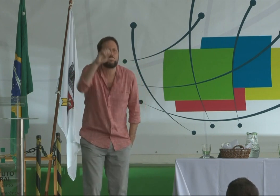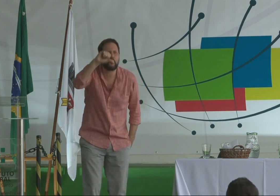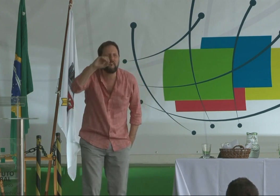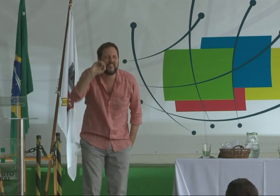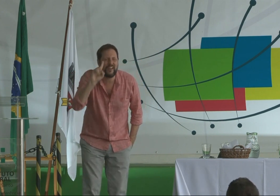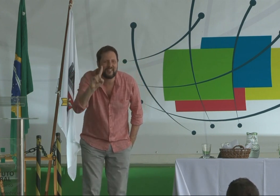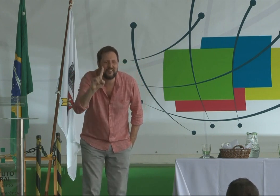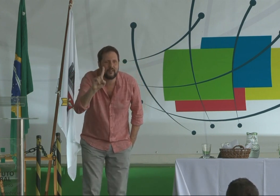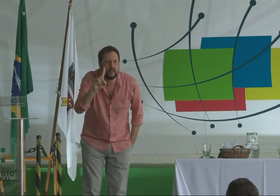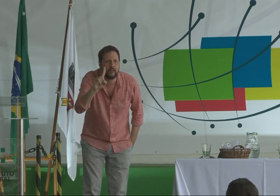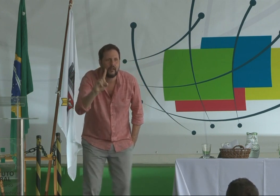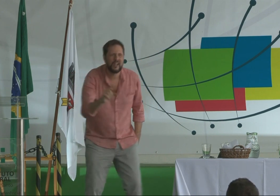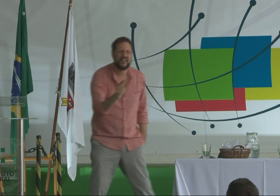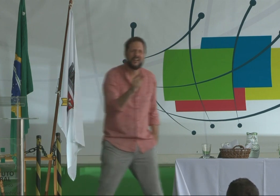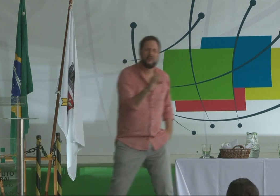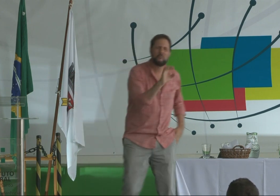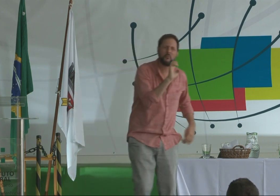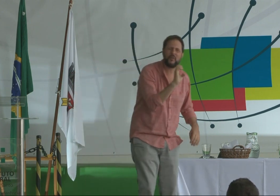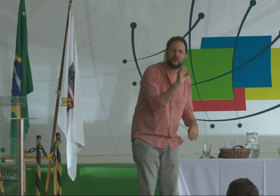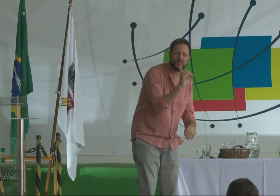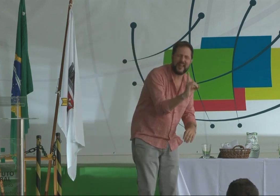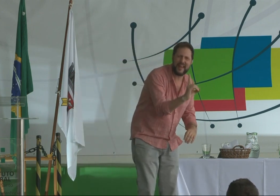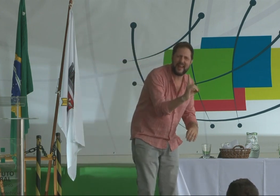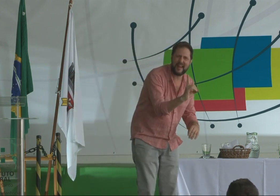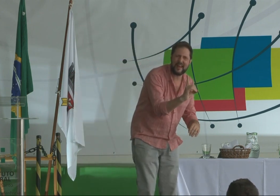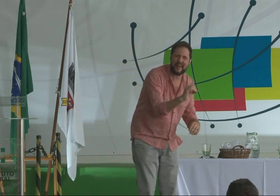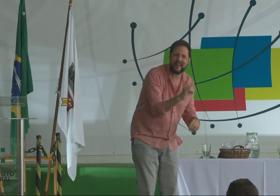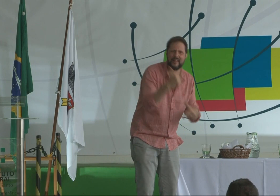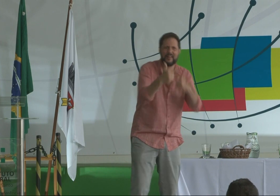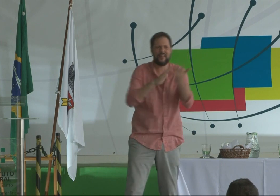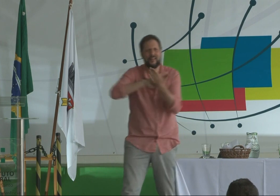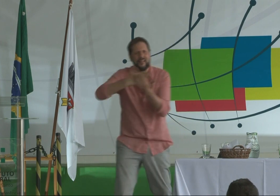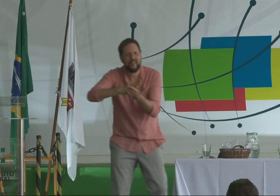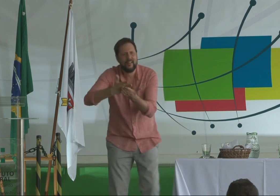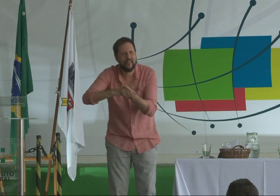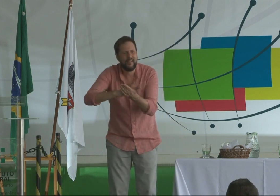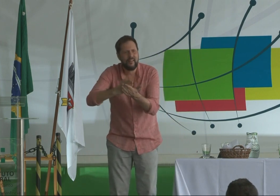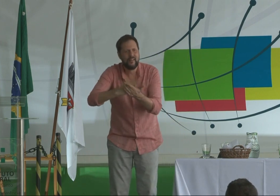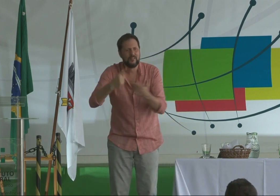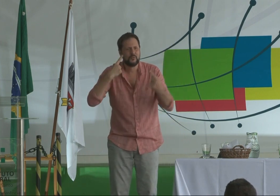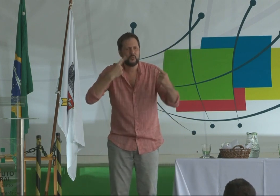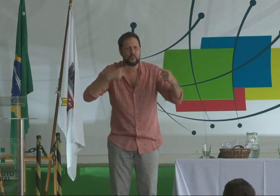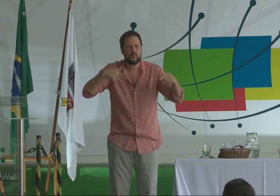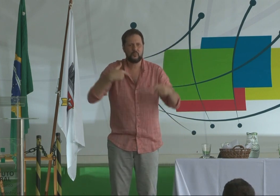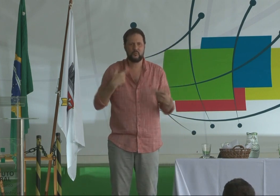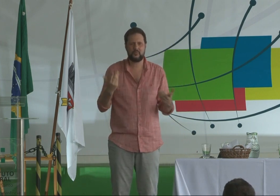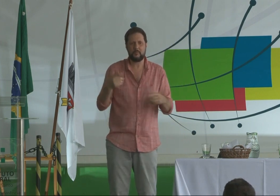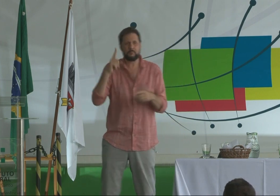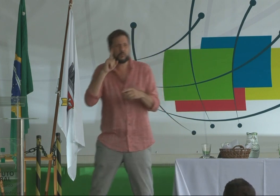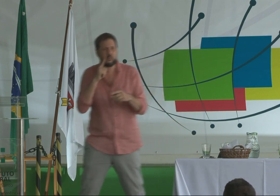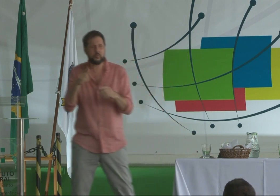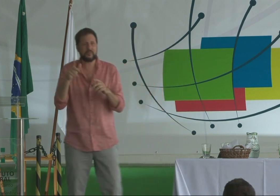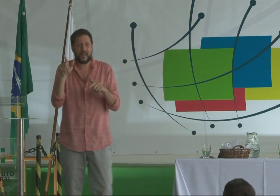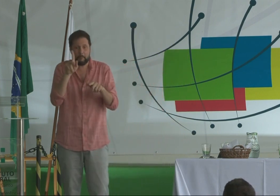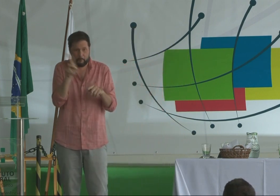190. Aí você fala, coloca o nível D para atuar com esses surdos aí. Surdos,